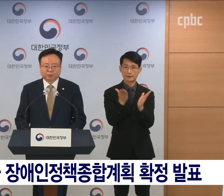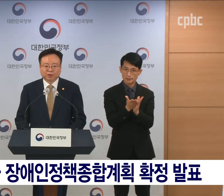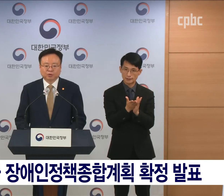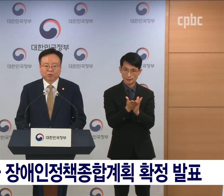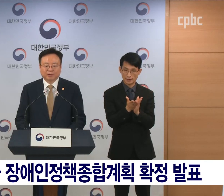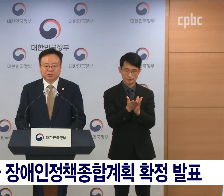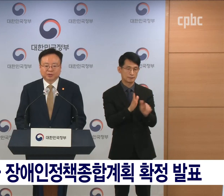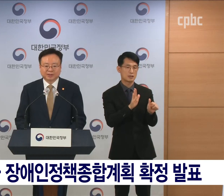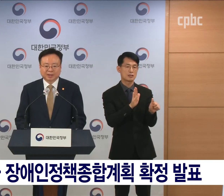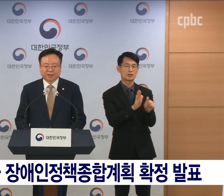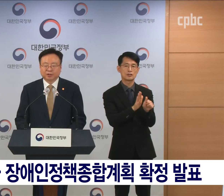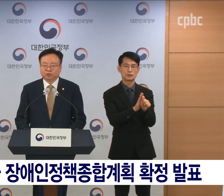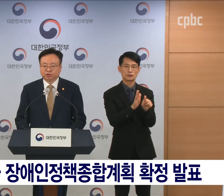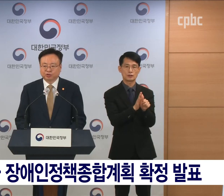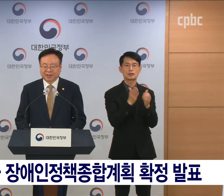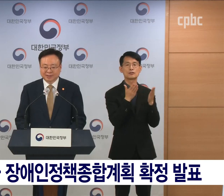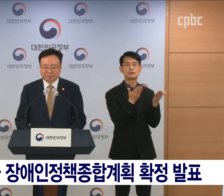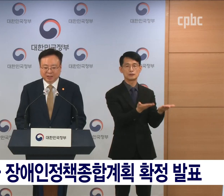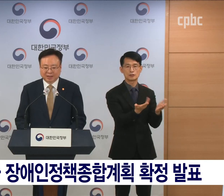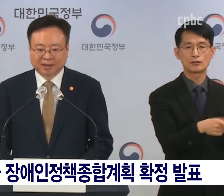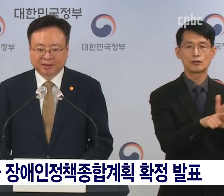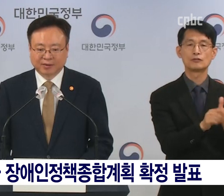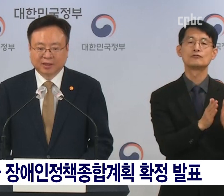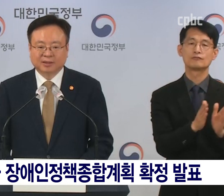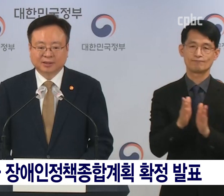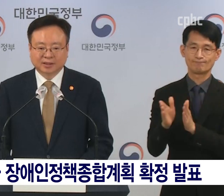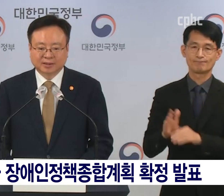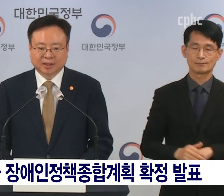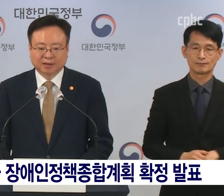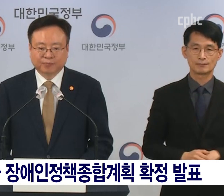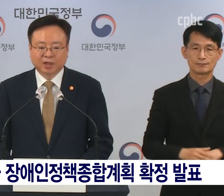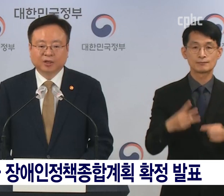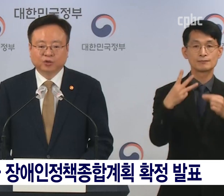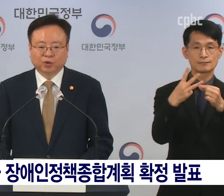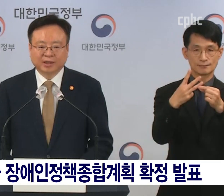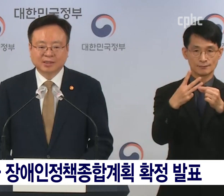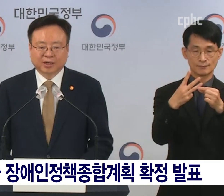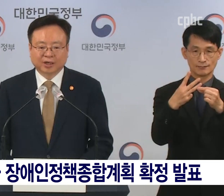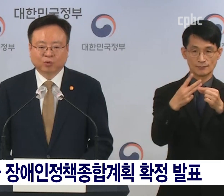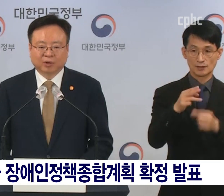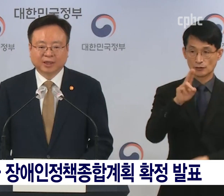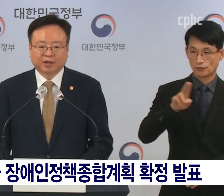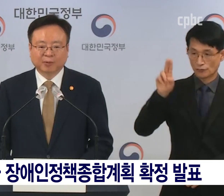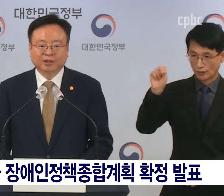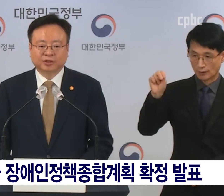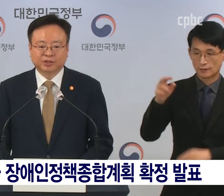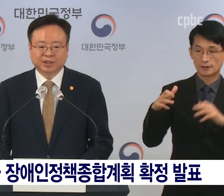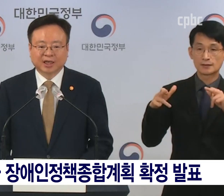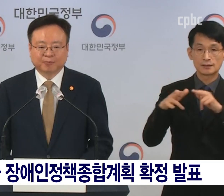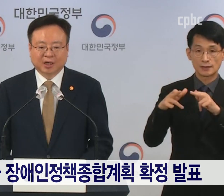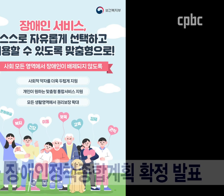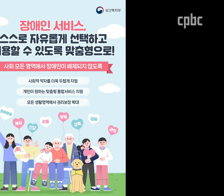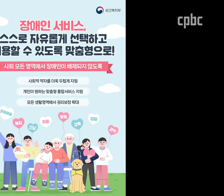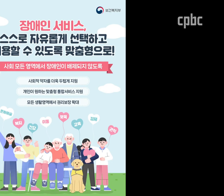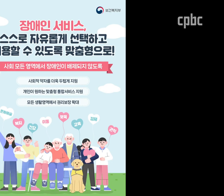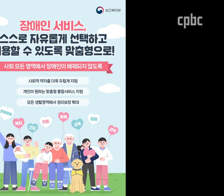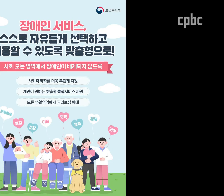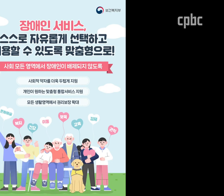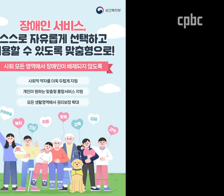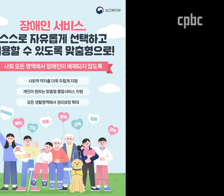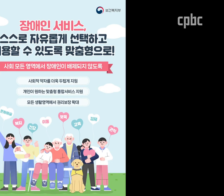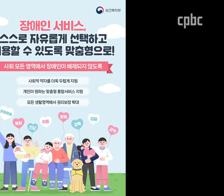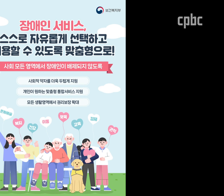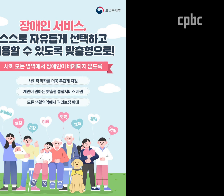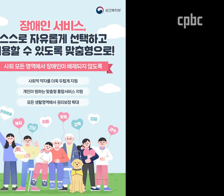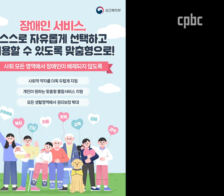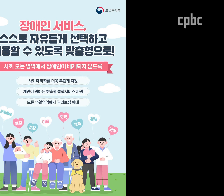이후 처음으로 개최된 장애인 정책조정위원회에서 제6차 장애인 정책 종합계획이 심히 확정됐습니다 장애인